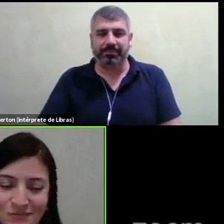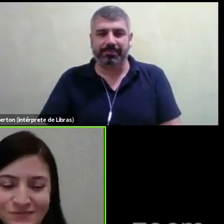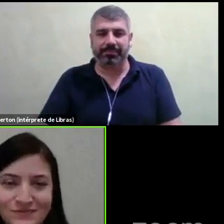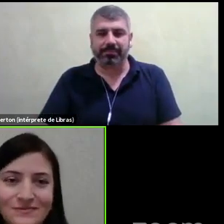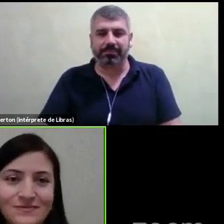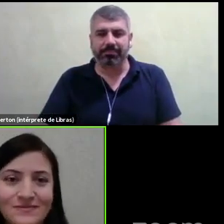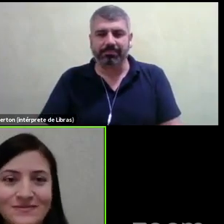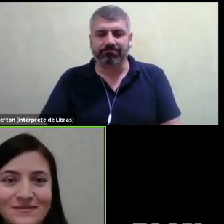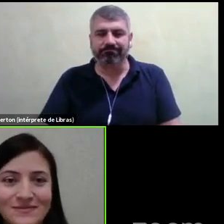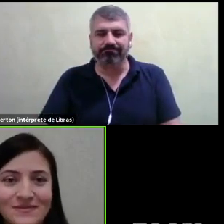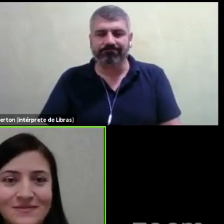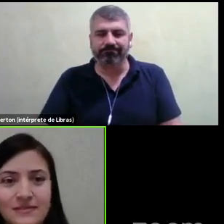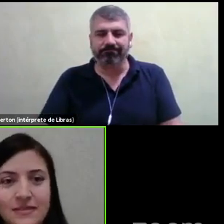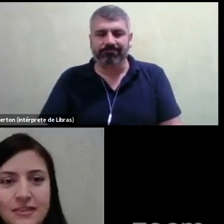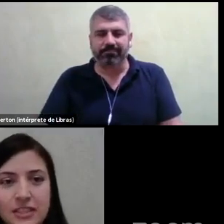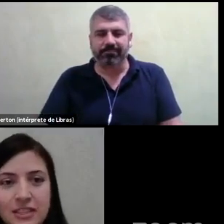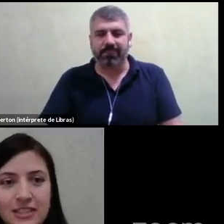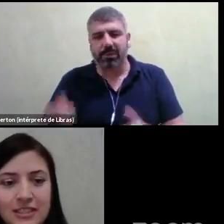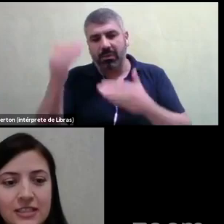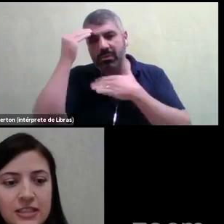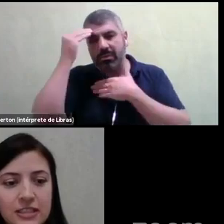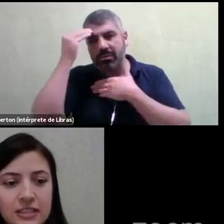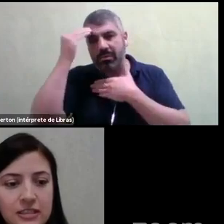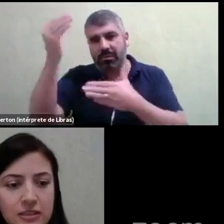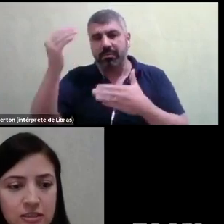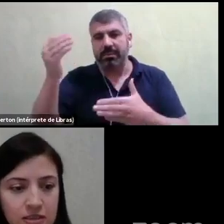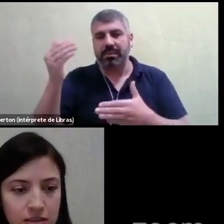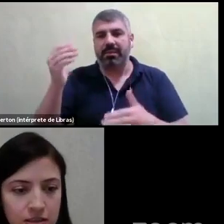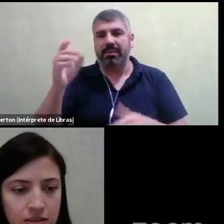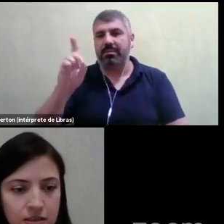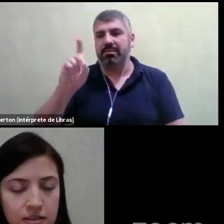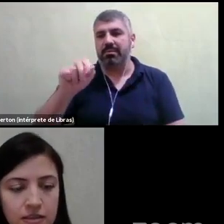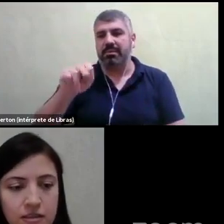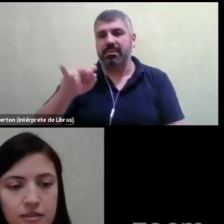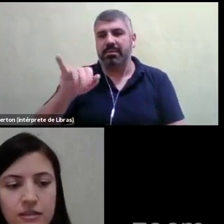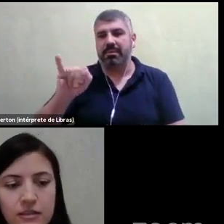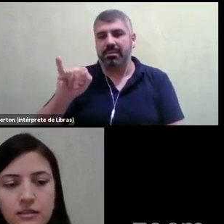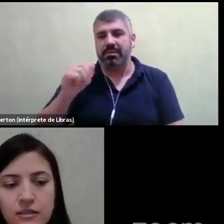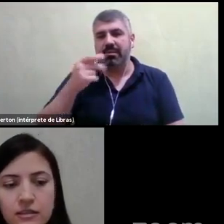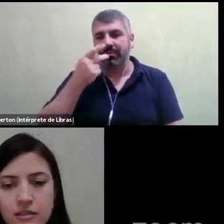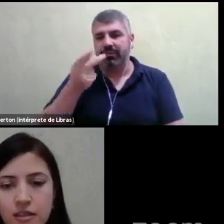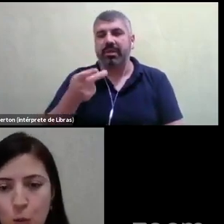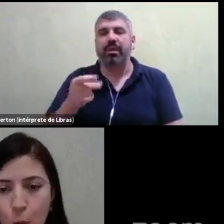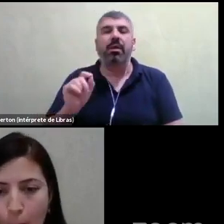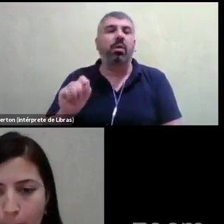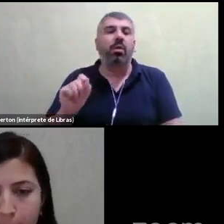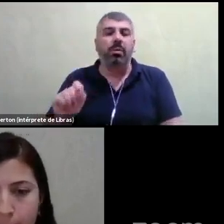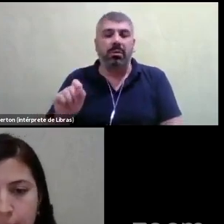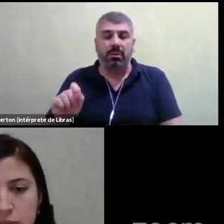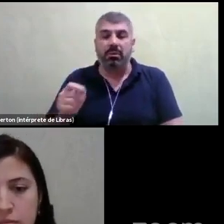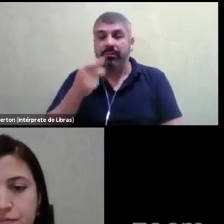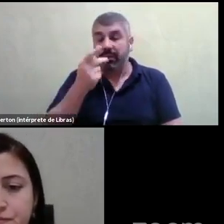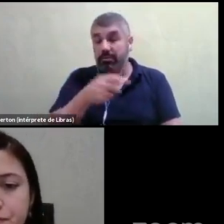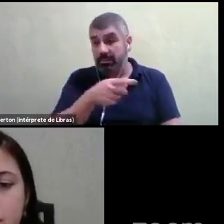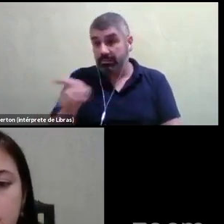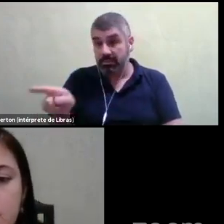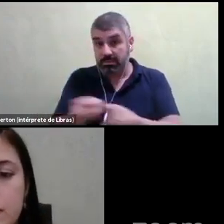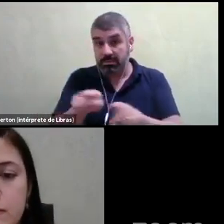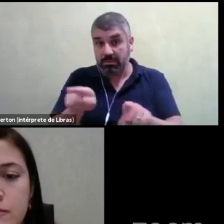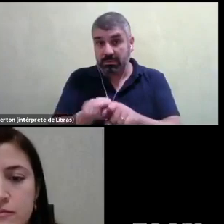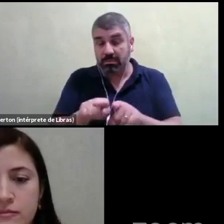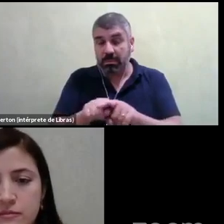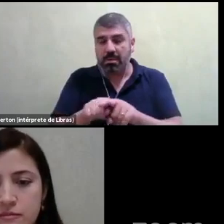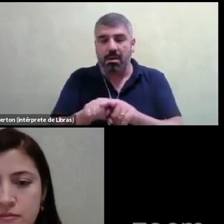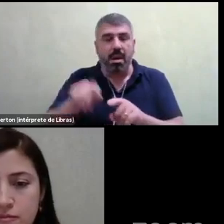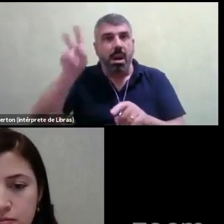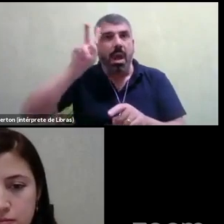Obrigada. Obrigada, Dani. Eu pego, então, a palavra aqui para falar um pouquinho para vocês também, recuperar um pouquinho